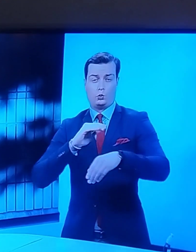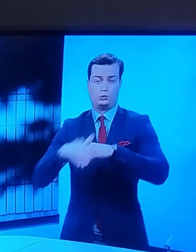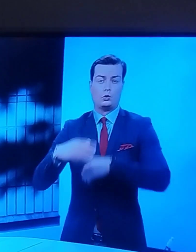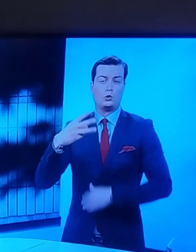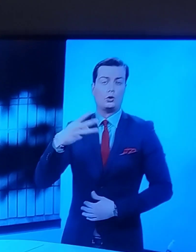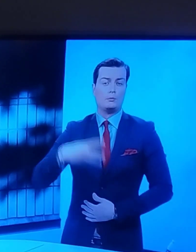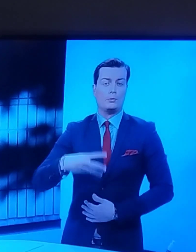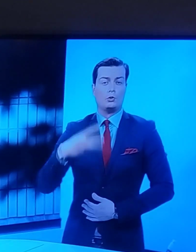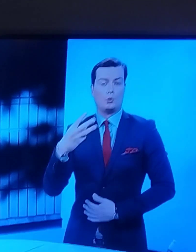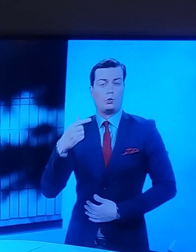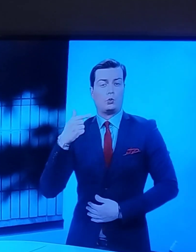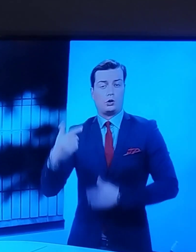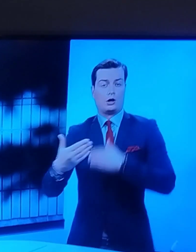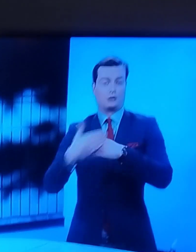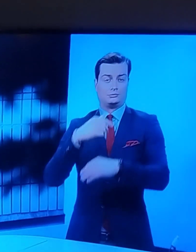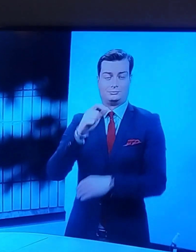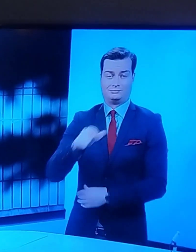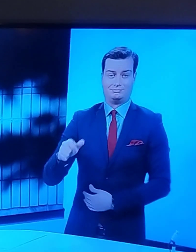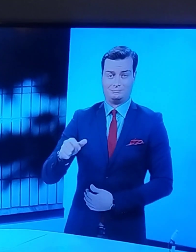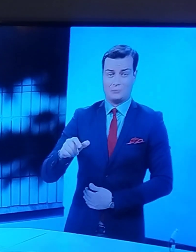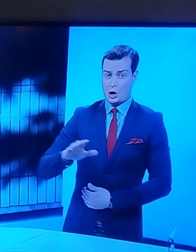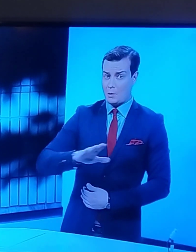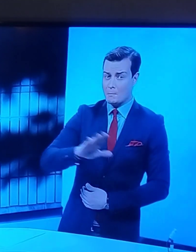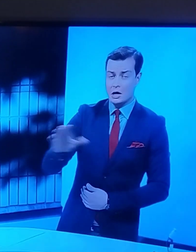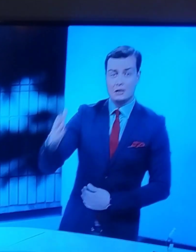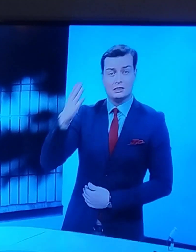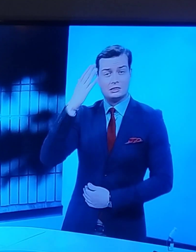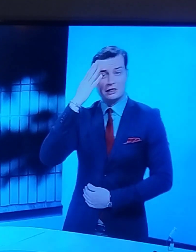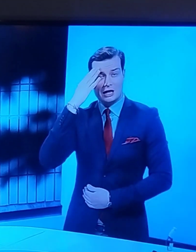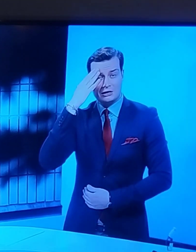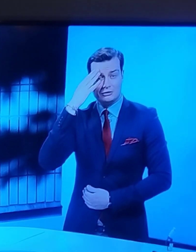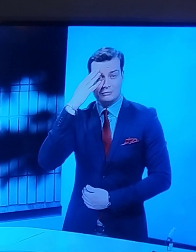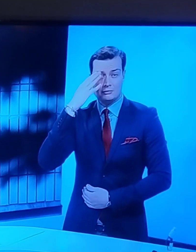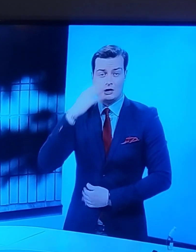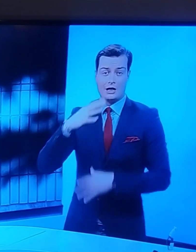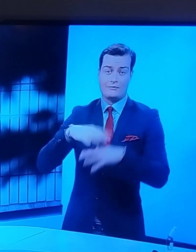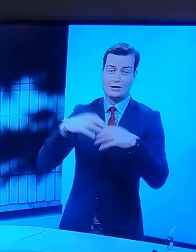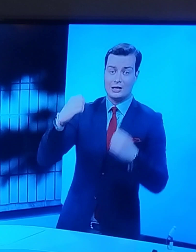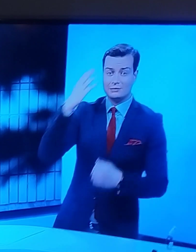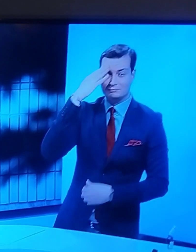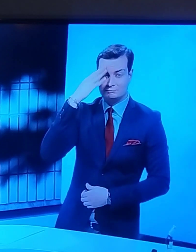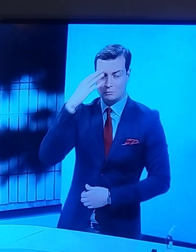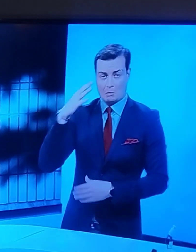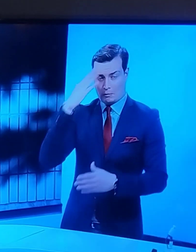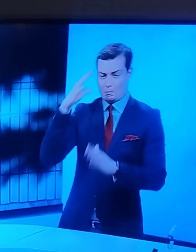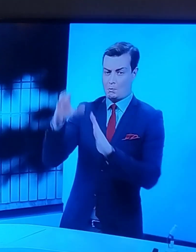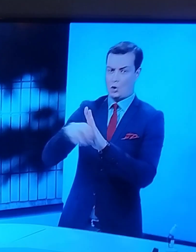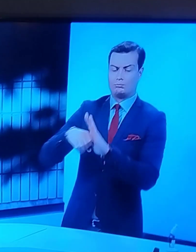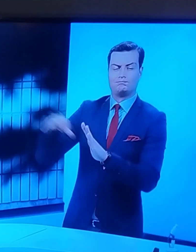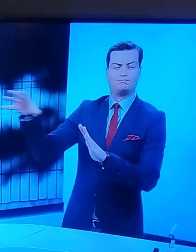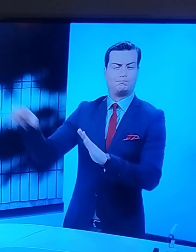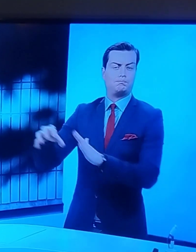33 000 asiakasta, joiden henkilö- ja terveystietoja tietomurtaja julkaisi.